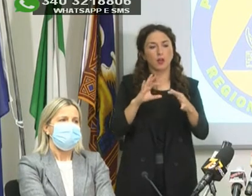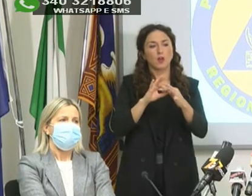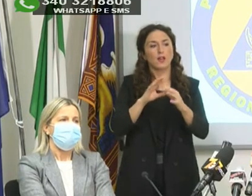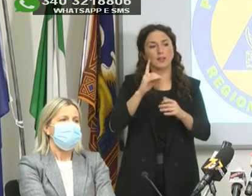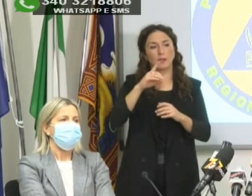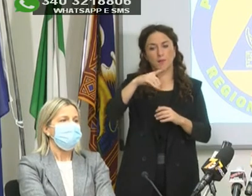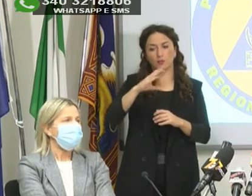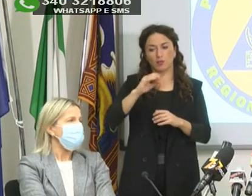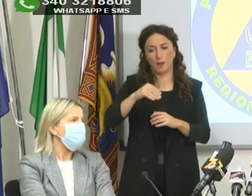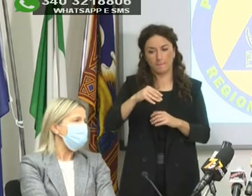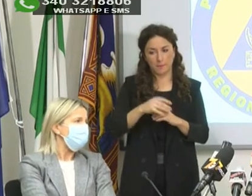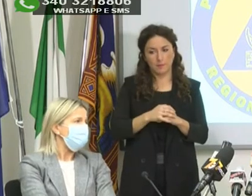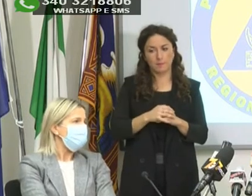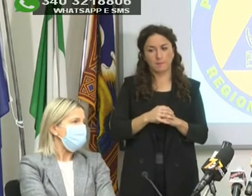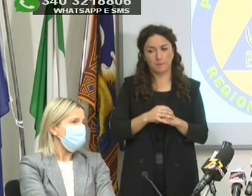DPCM.